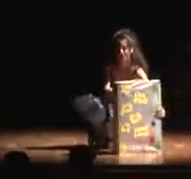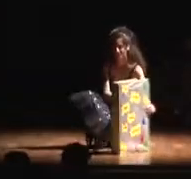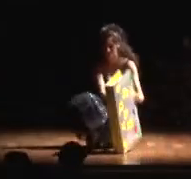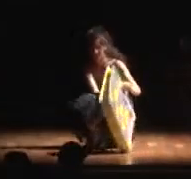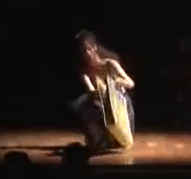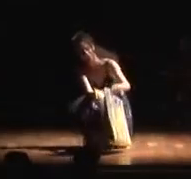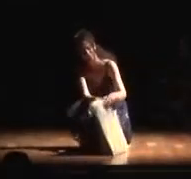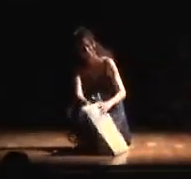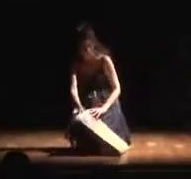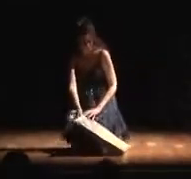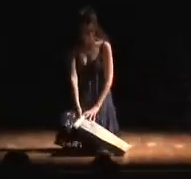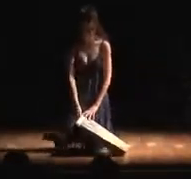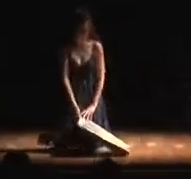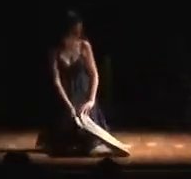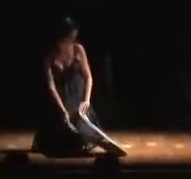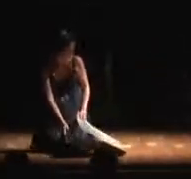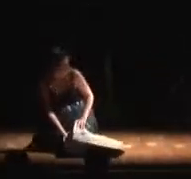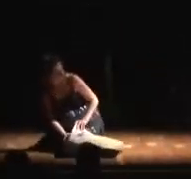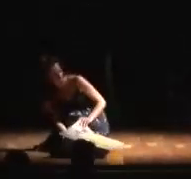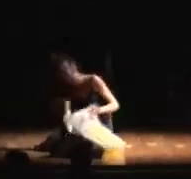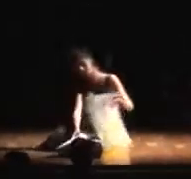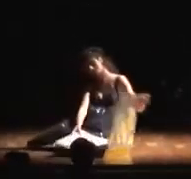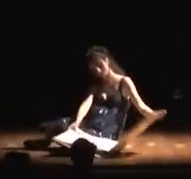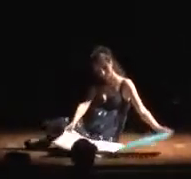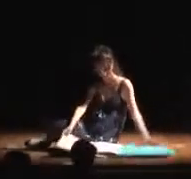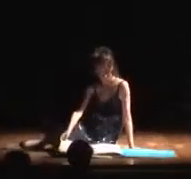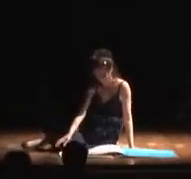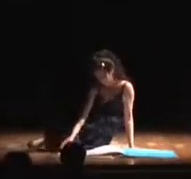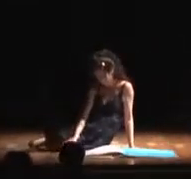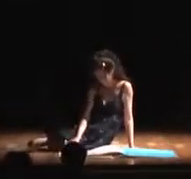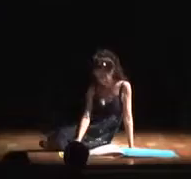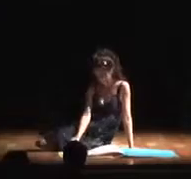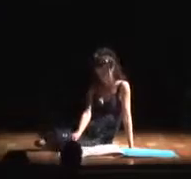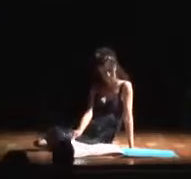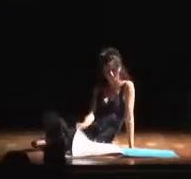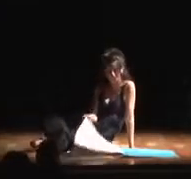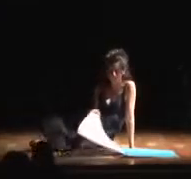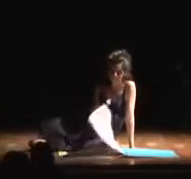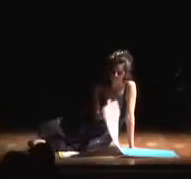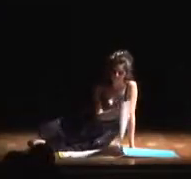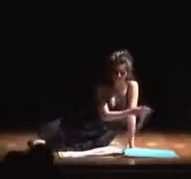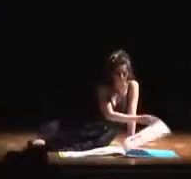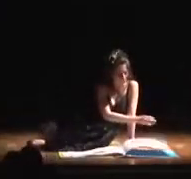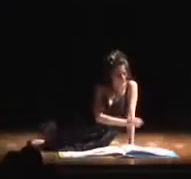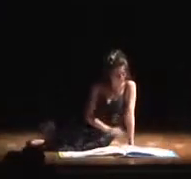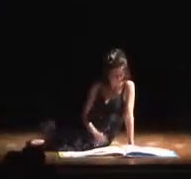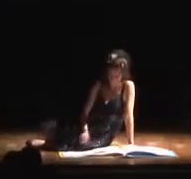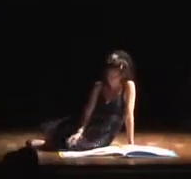aussi scintillants qu'un million d'étoiles une nuit d'été. Elle est assise et tourne les pages d'un